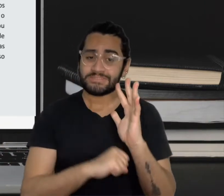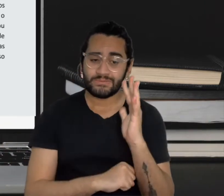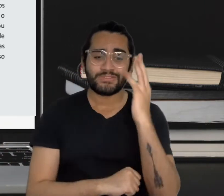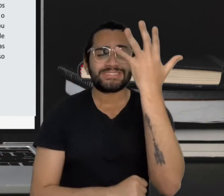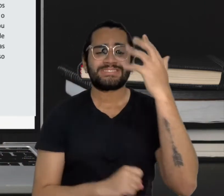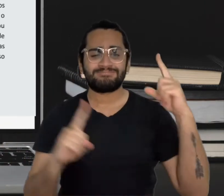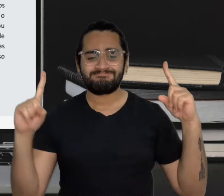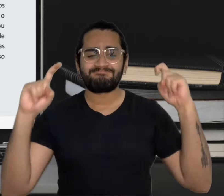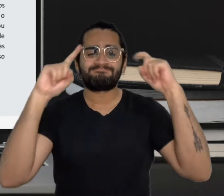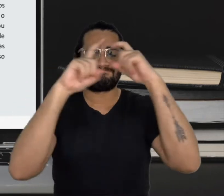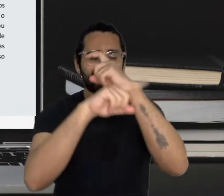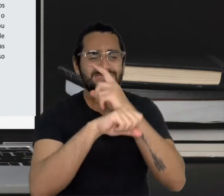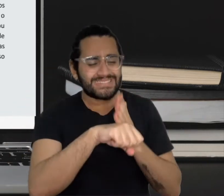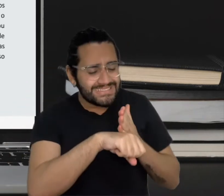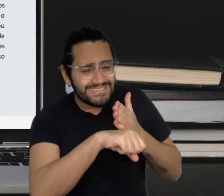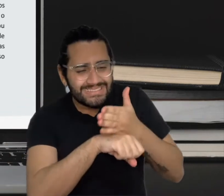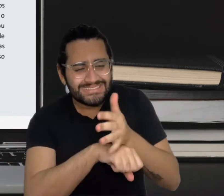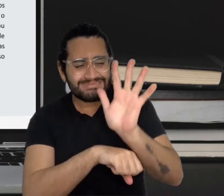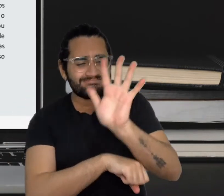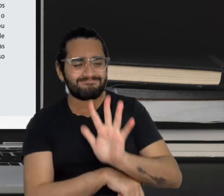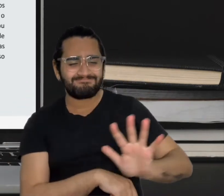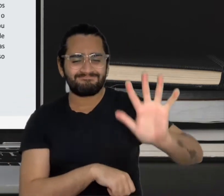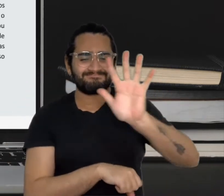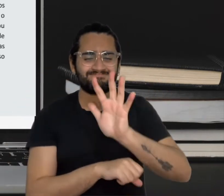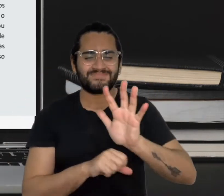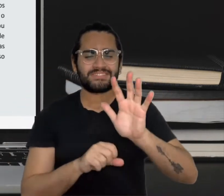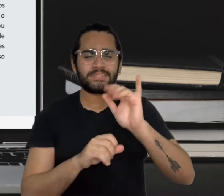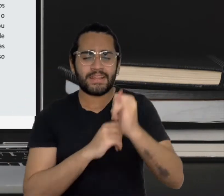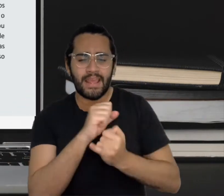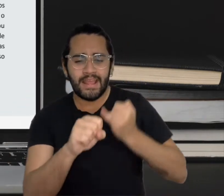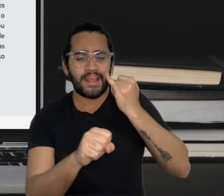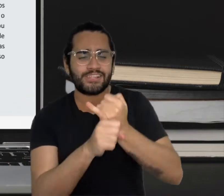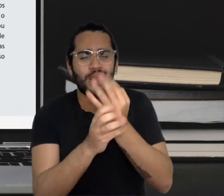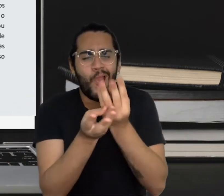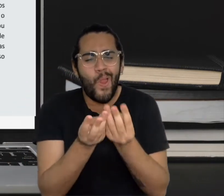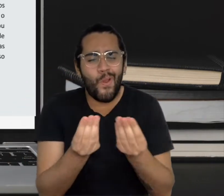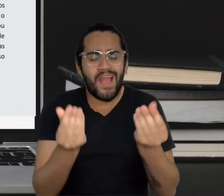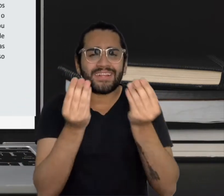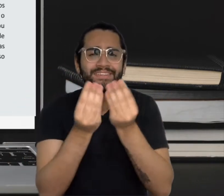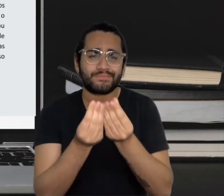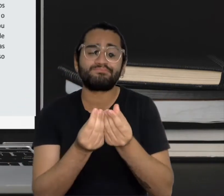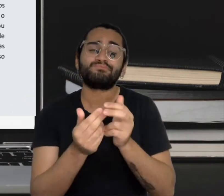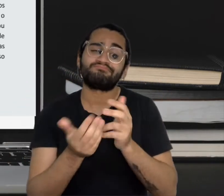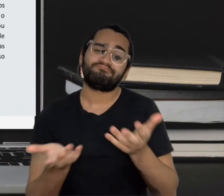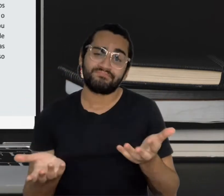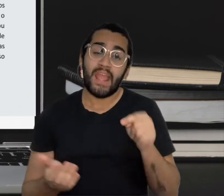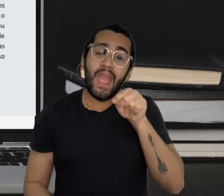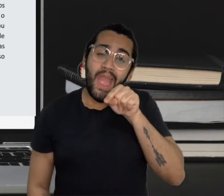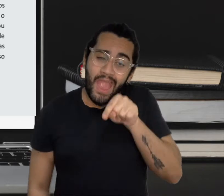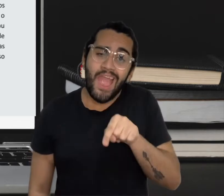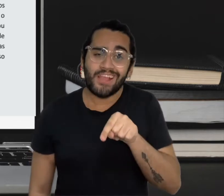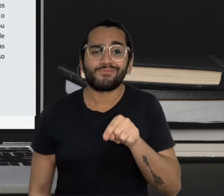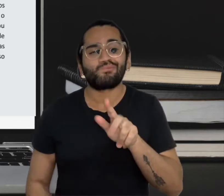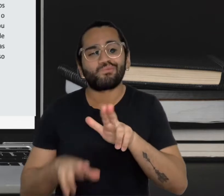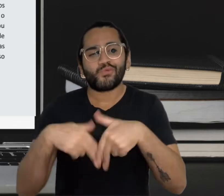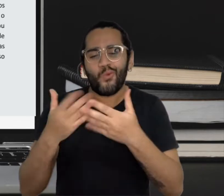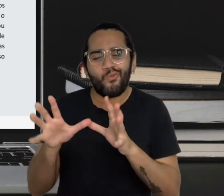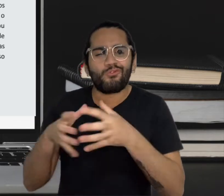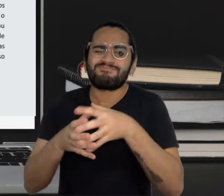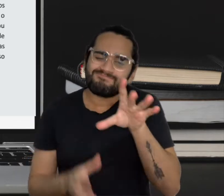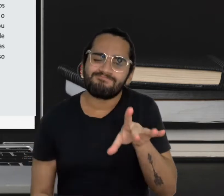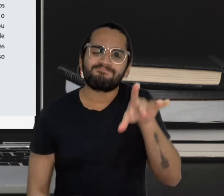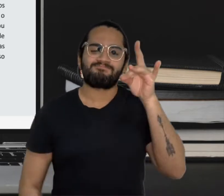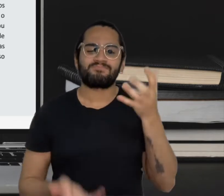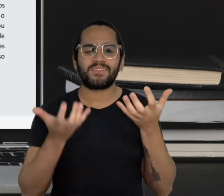conseguindo promover ou têm dificuldade de acessar os meios digitais ou internet de qualidade, por